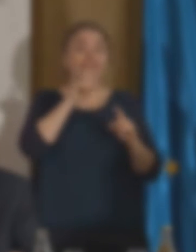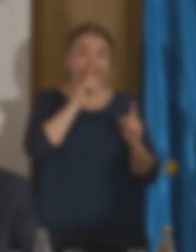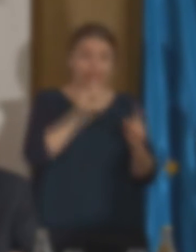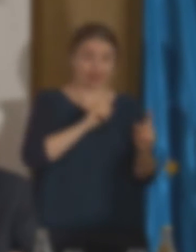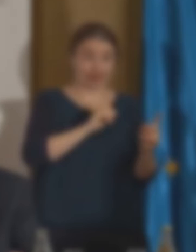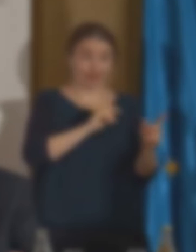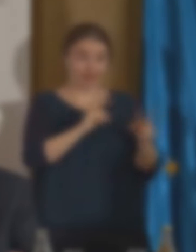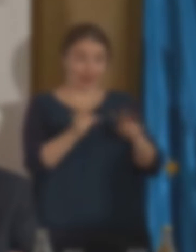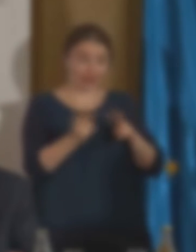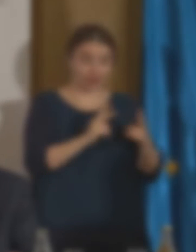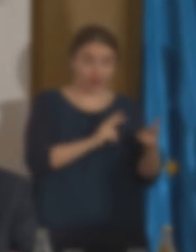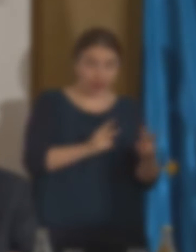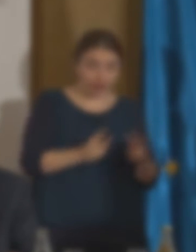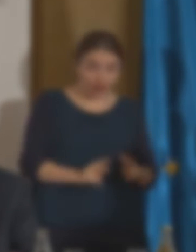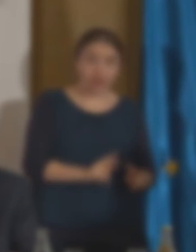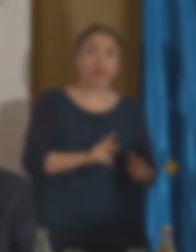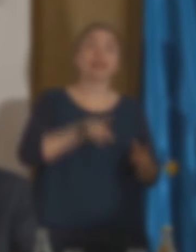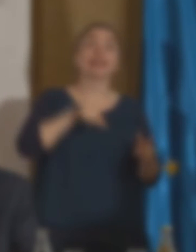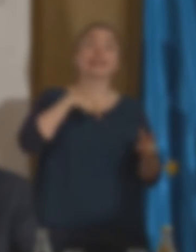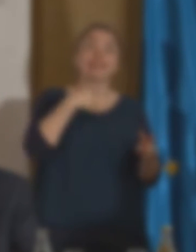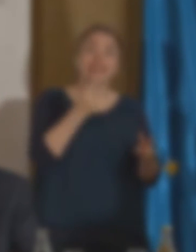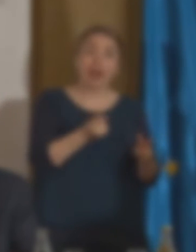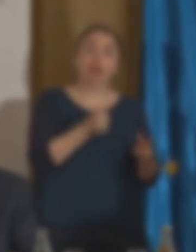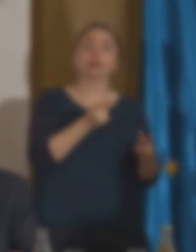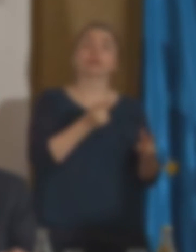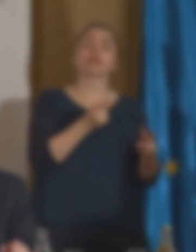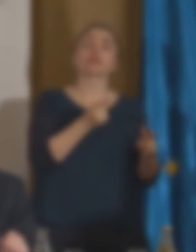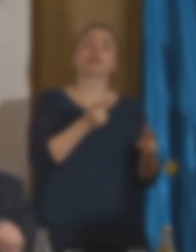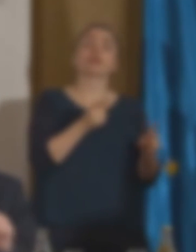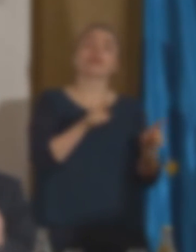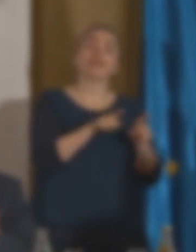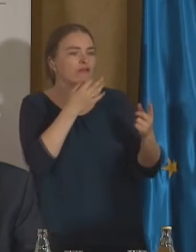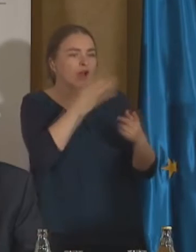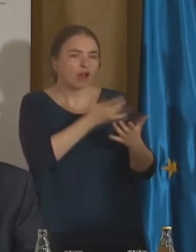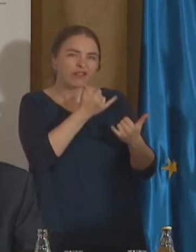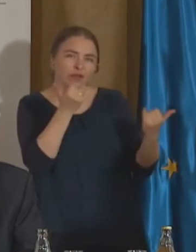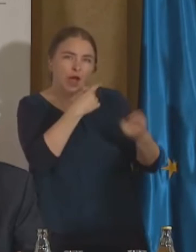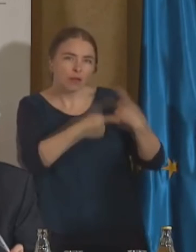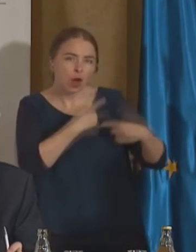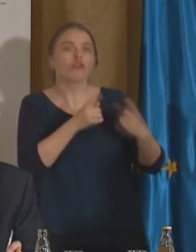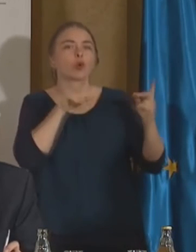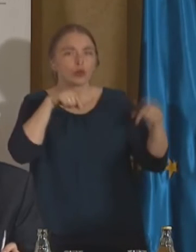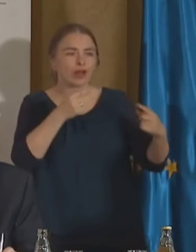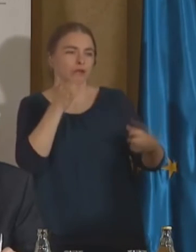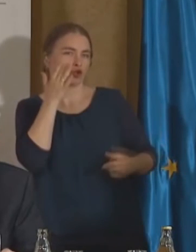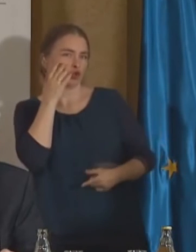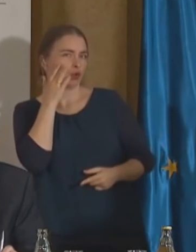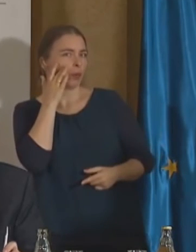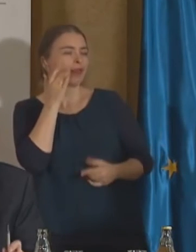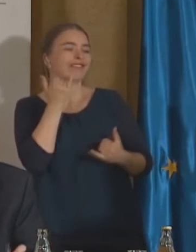im Wechsel von Präsenz- und Fernunterricht. Für die Organisation sind die Schulen selbst verantwortlich. Nach den Pfingstferien